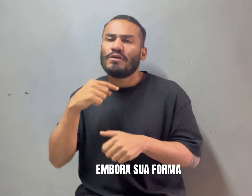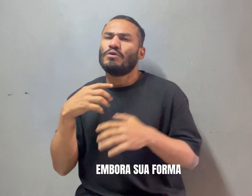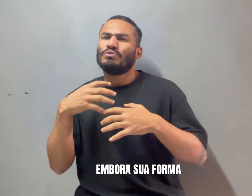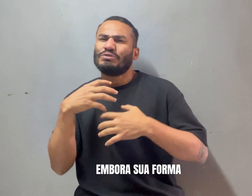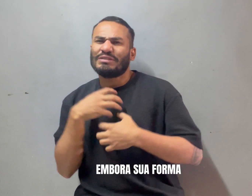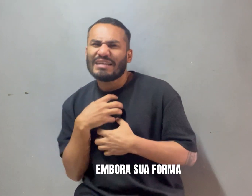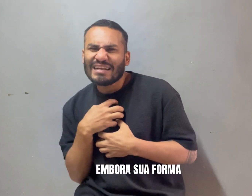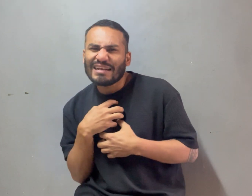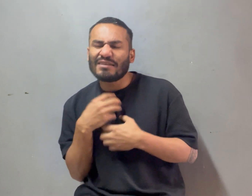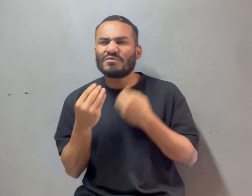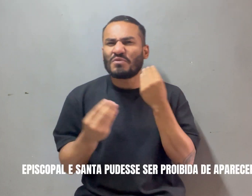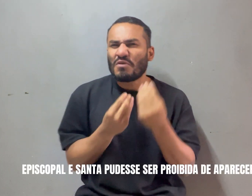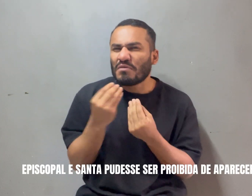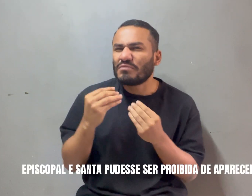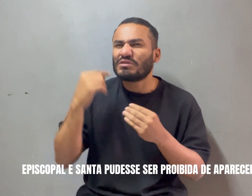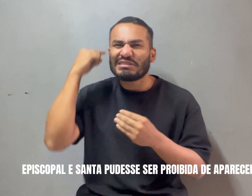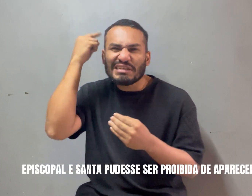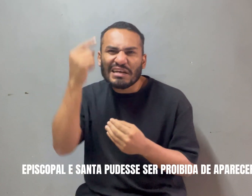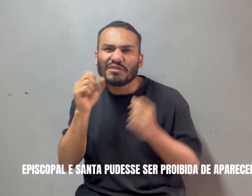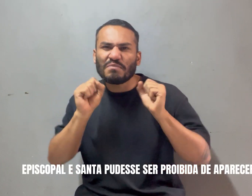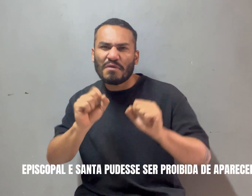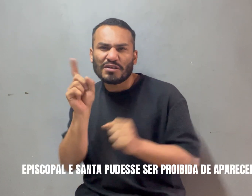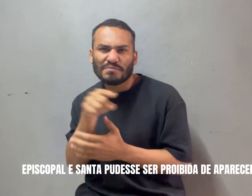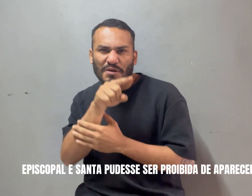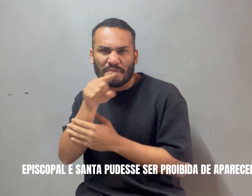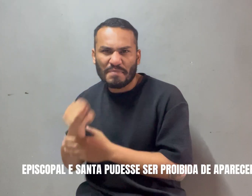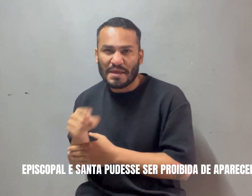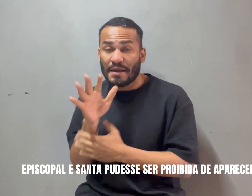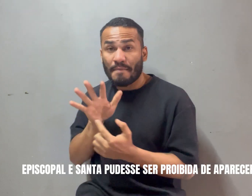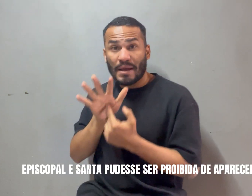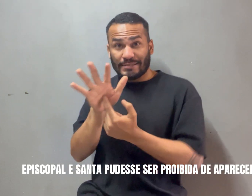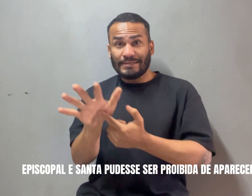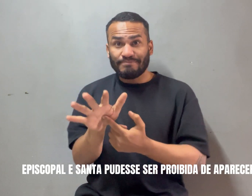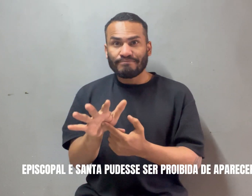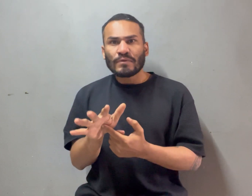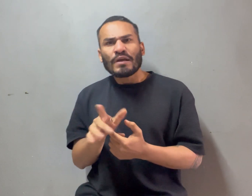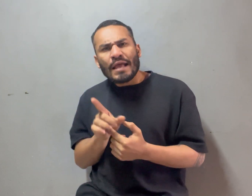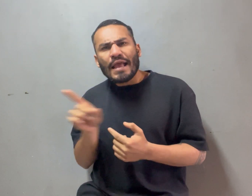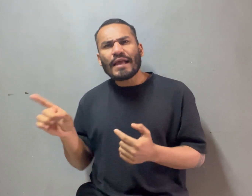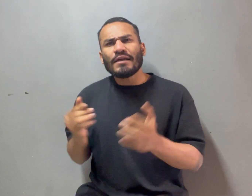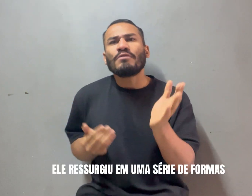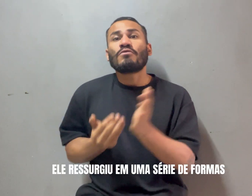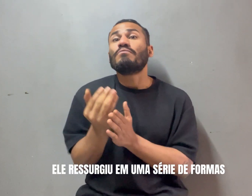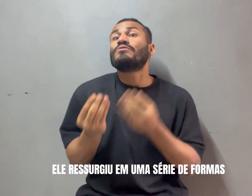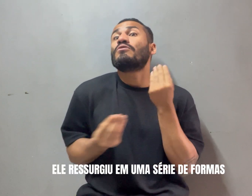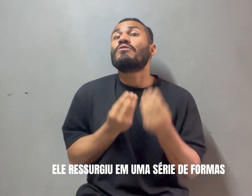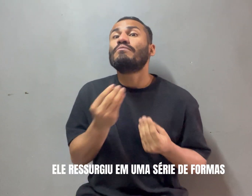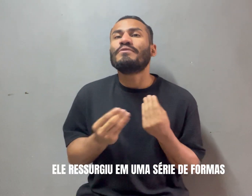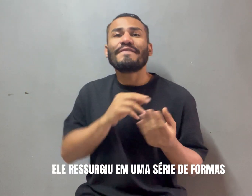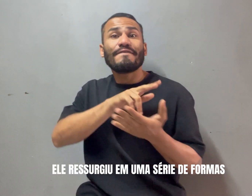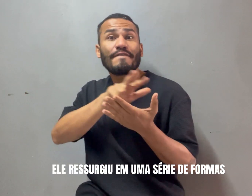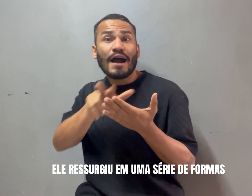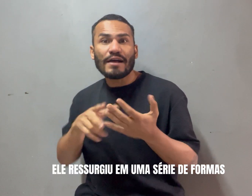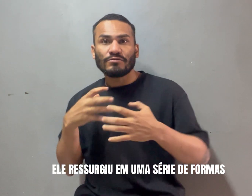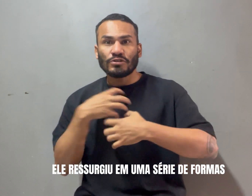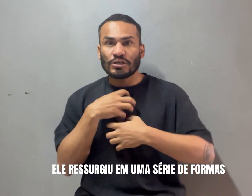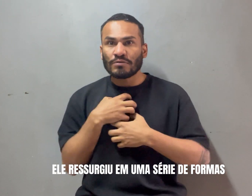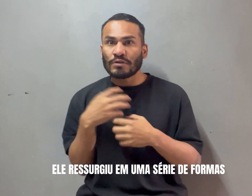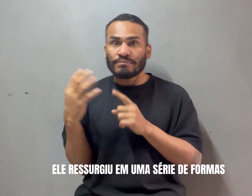Embora sua forma episcopal e santa pudesse ser proibida de aparecer, ele ressurgiu em uma série de